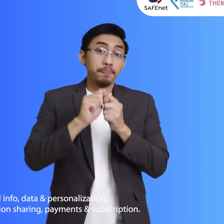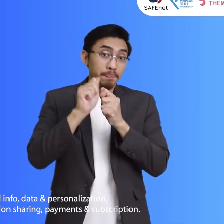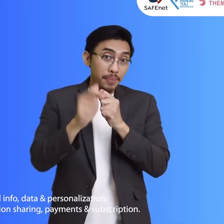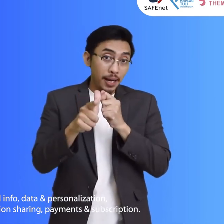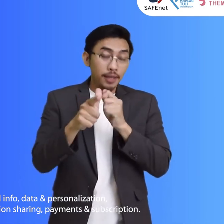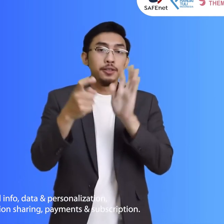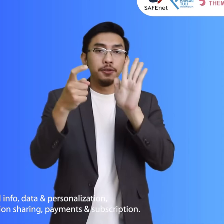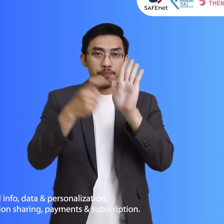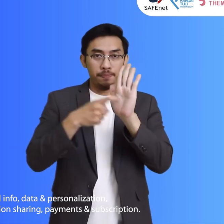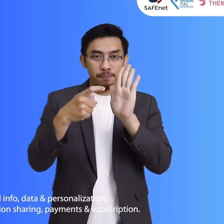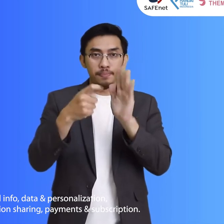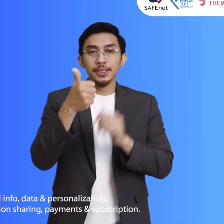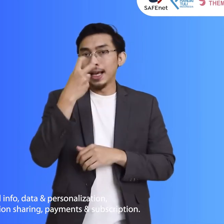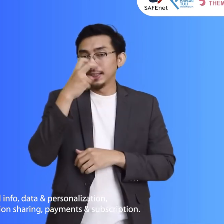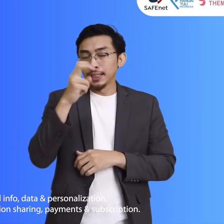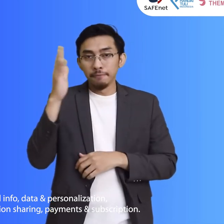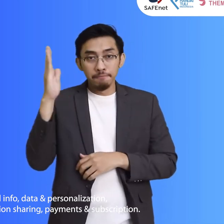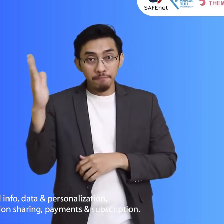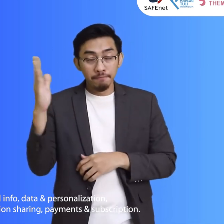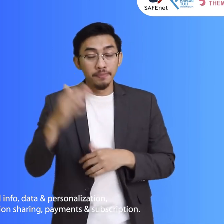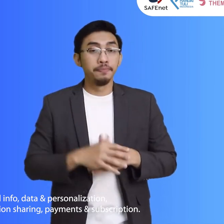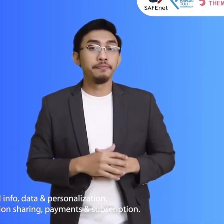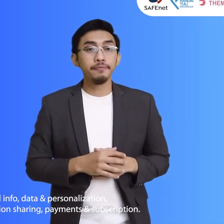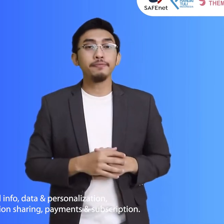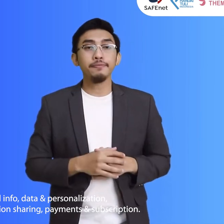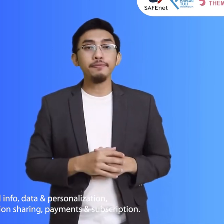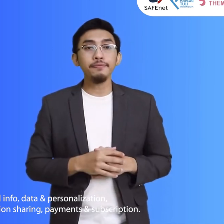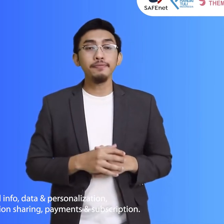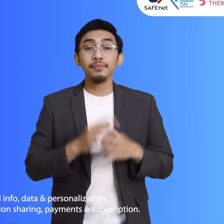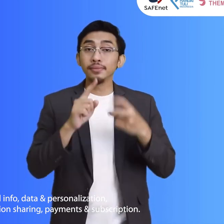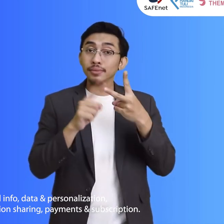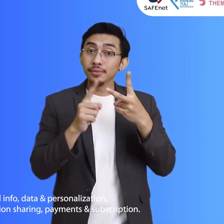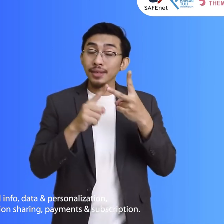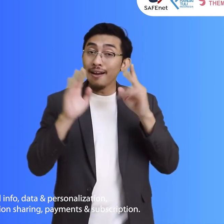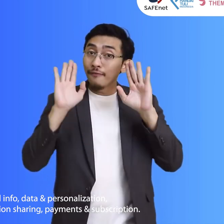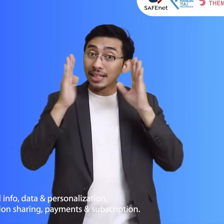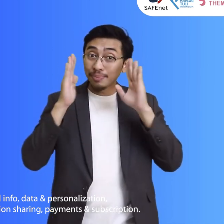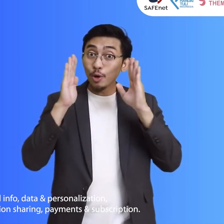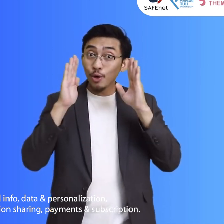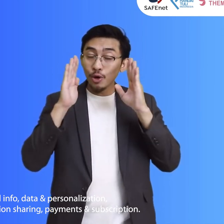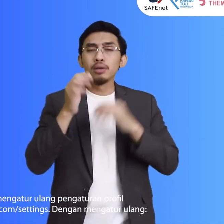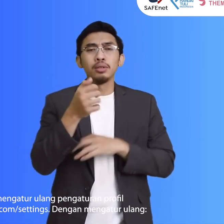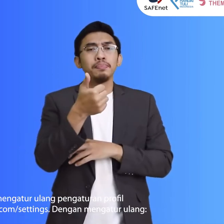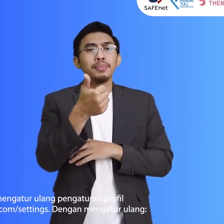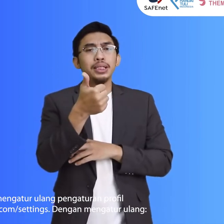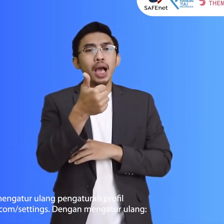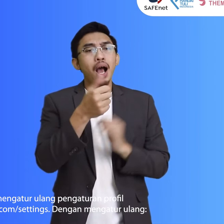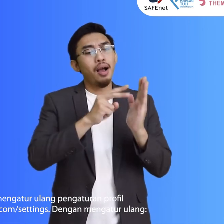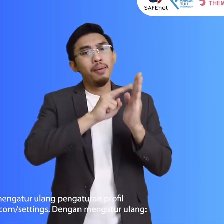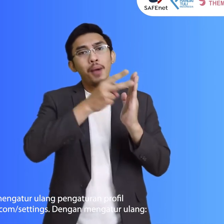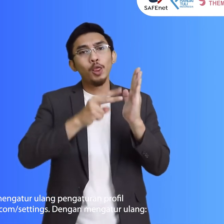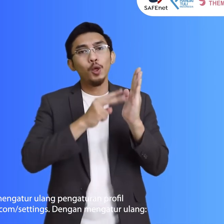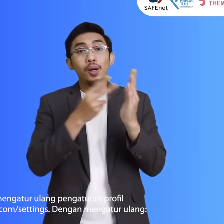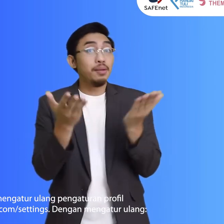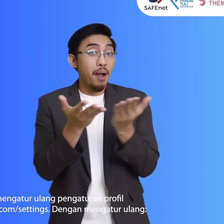bagian location sharing payment dan subscribe see on video G2 Facebook